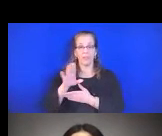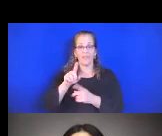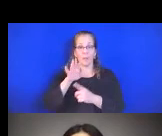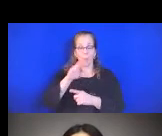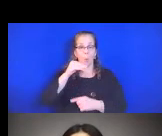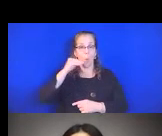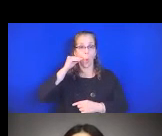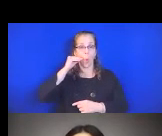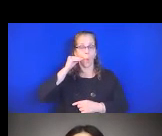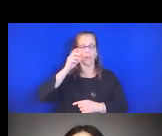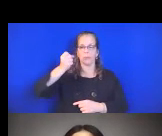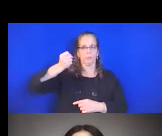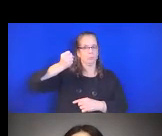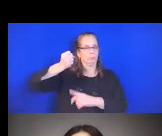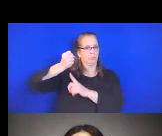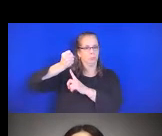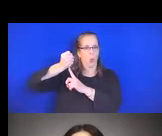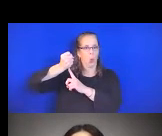面挂任何衣服。